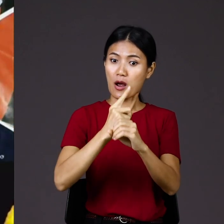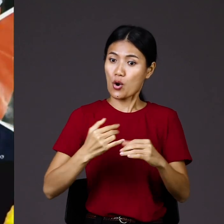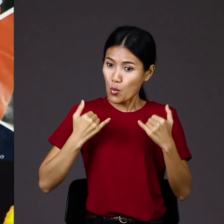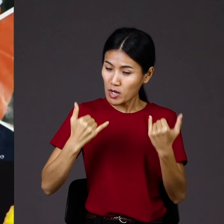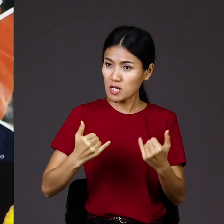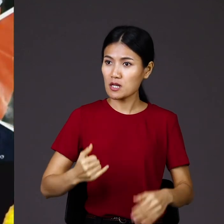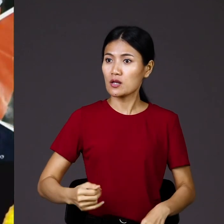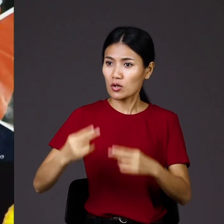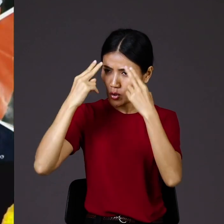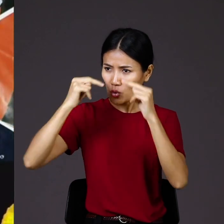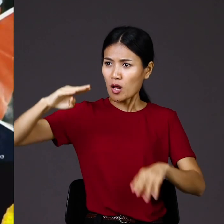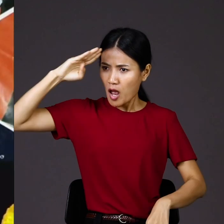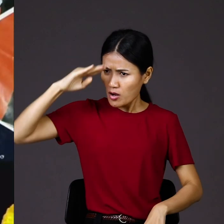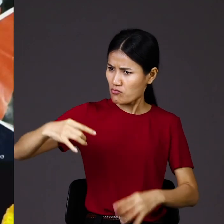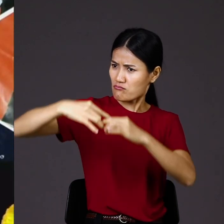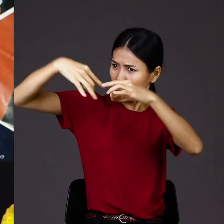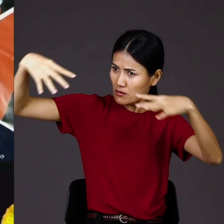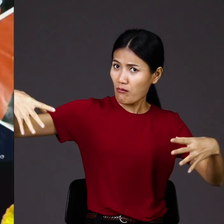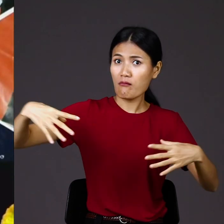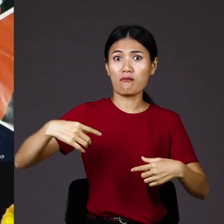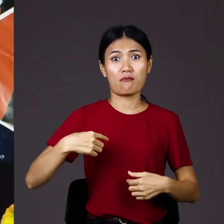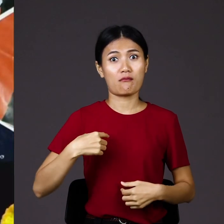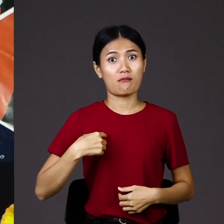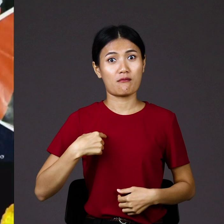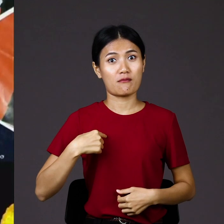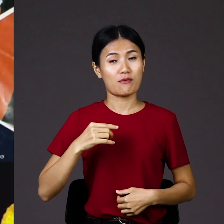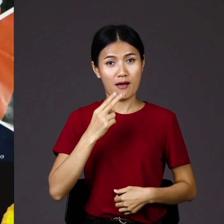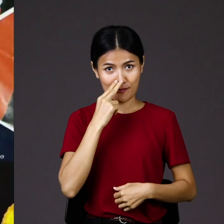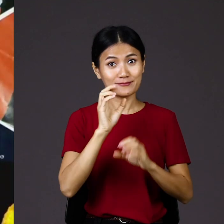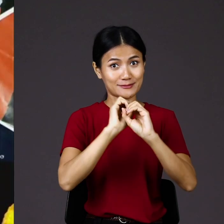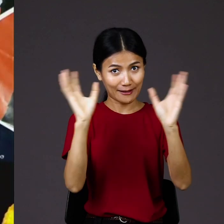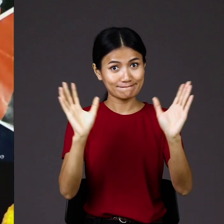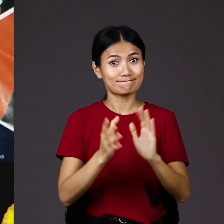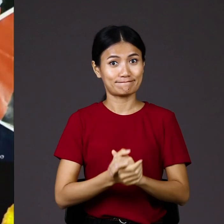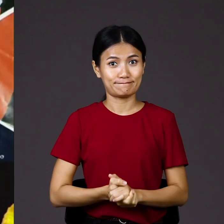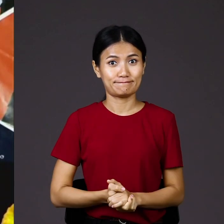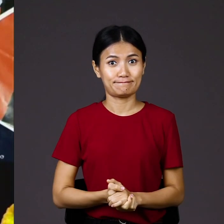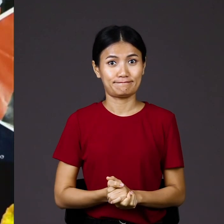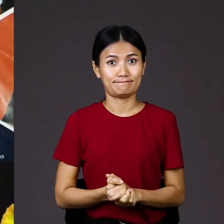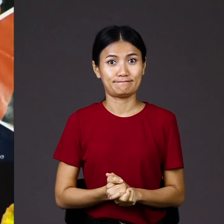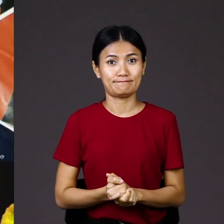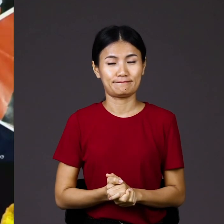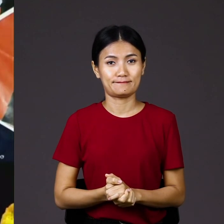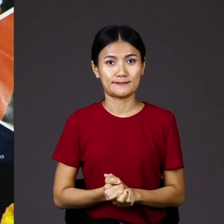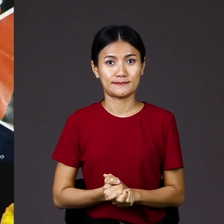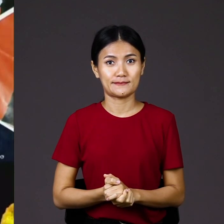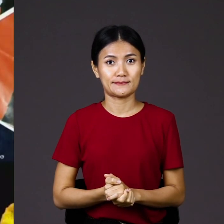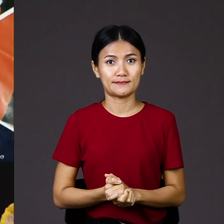วันนี้ก็ชัดยิ่งกว่าชัดว่าอยู่ตรงข้ามกับพลเอกประยุทธ์จันทร์โอชา